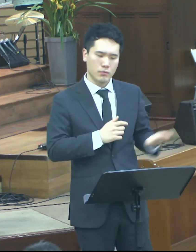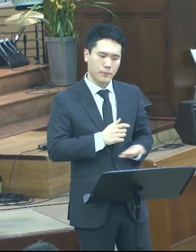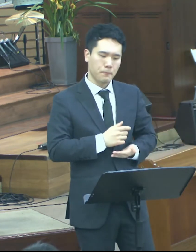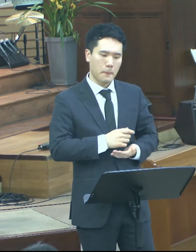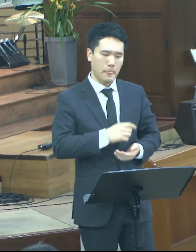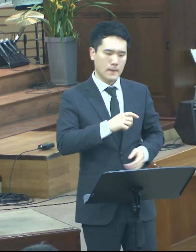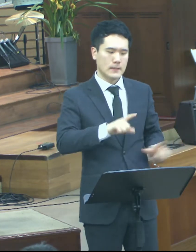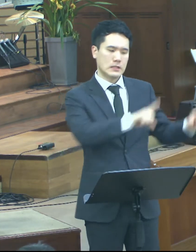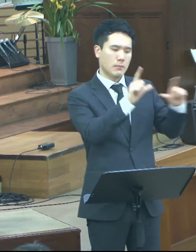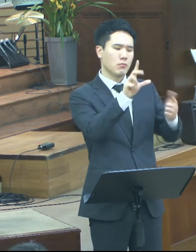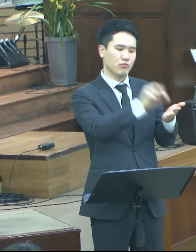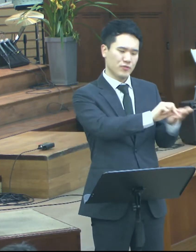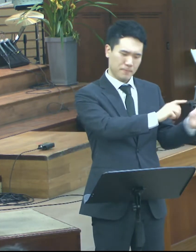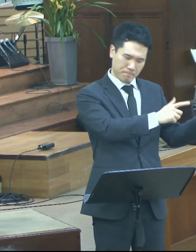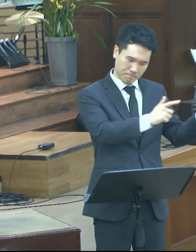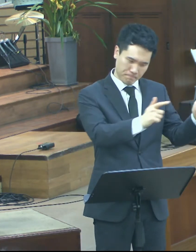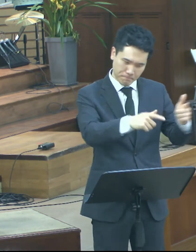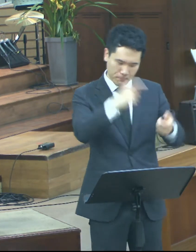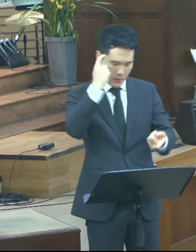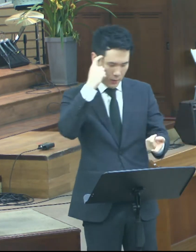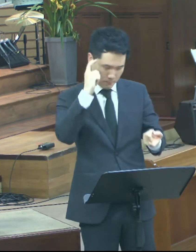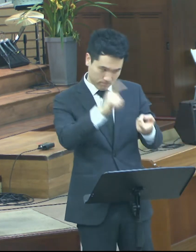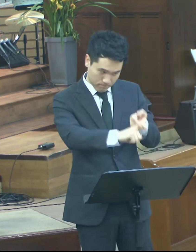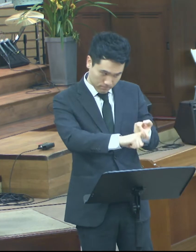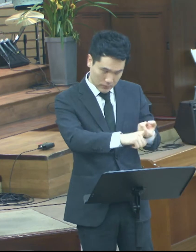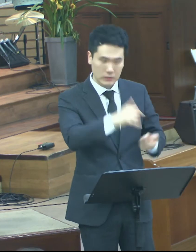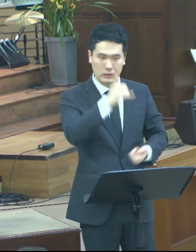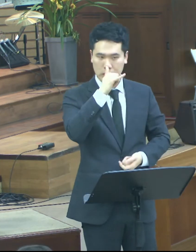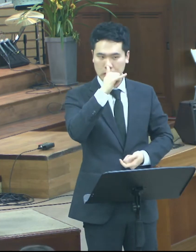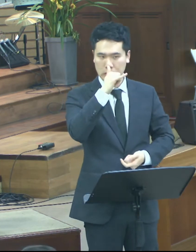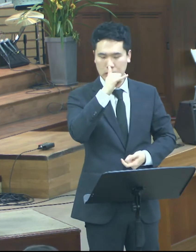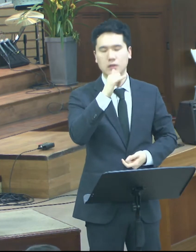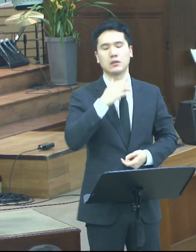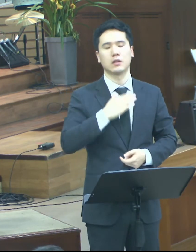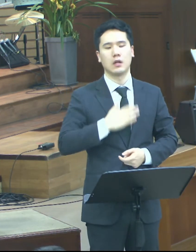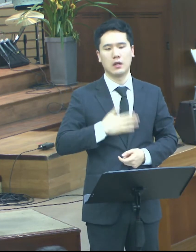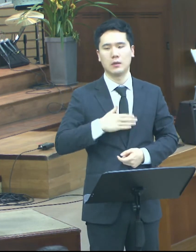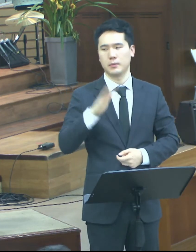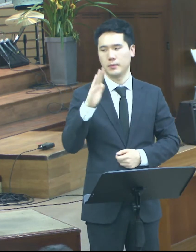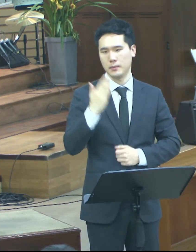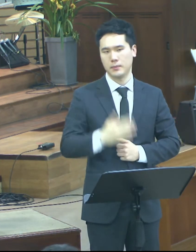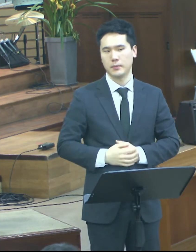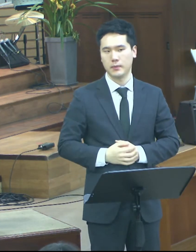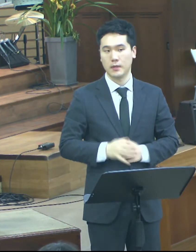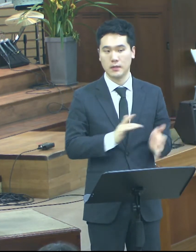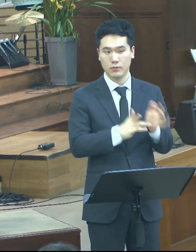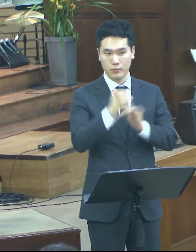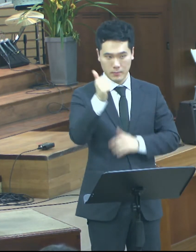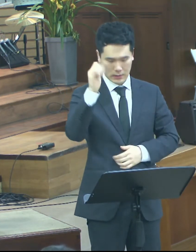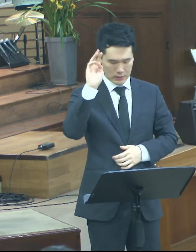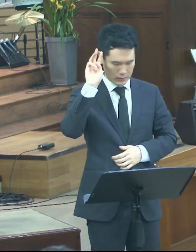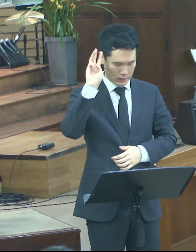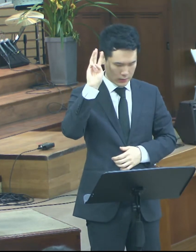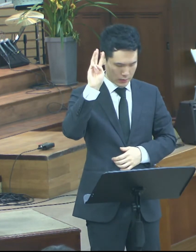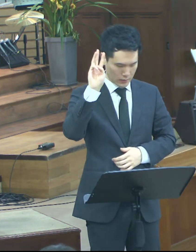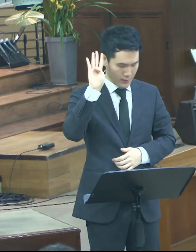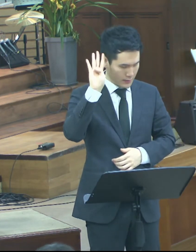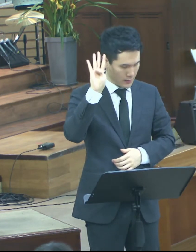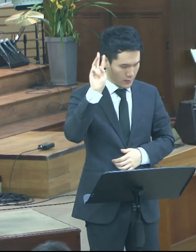분이라는 것을 알 수 있습니다. 예수님께서 사흘 동안 말씀을 전하셨는데 멀리서 온